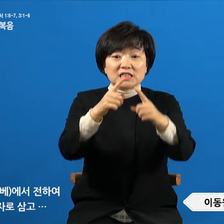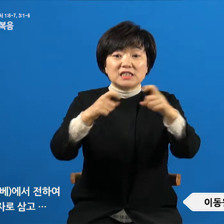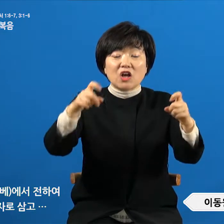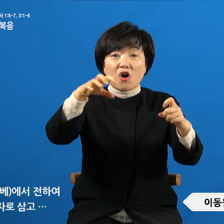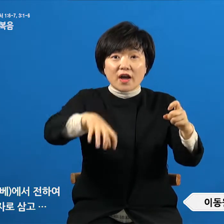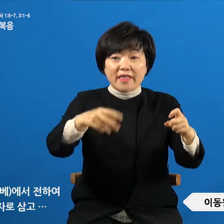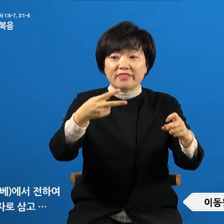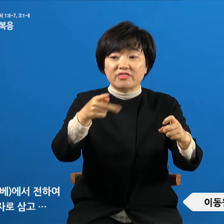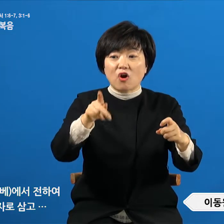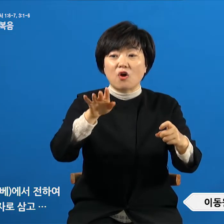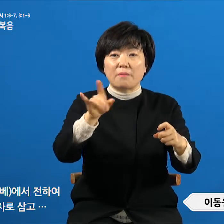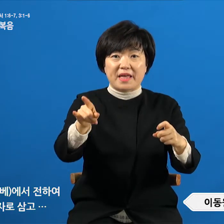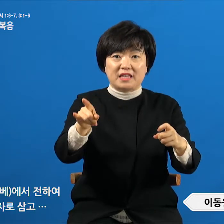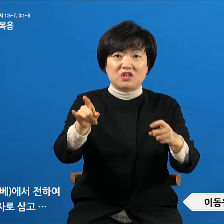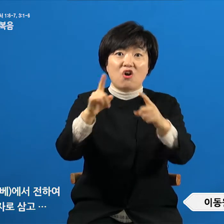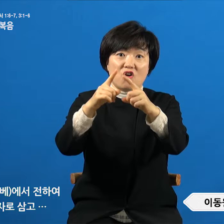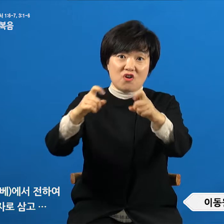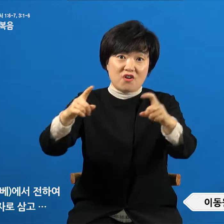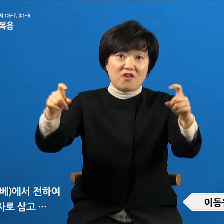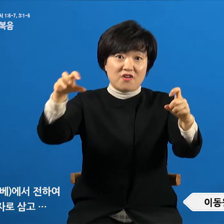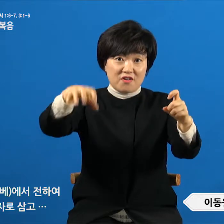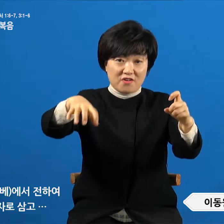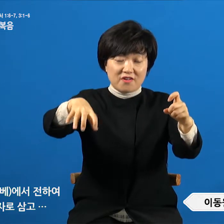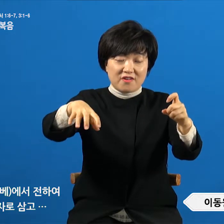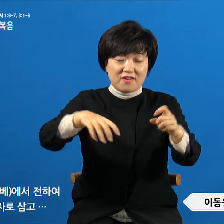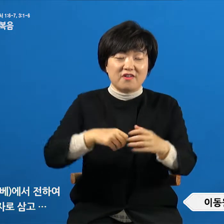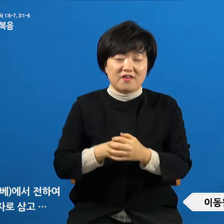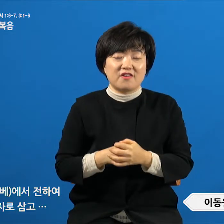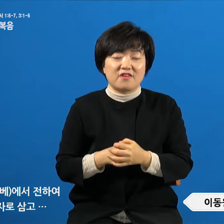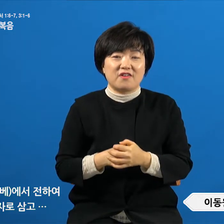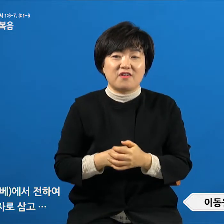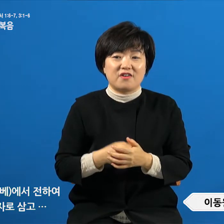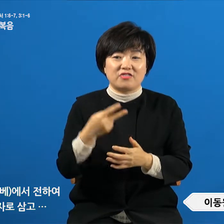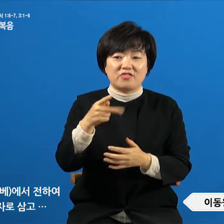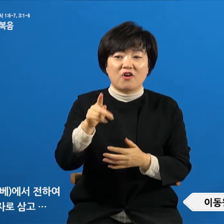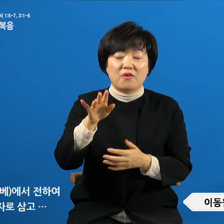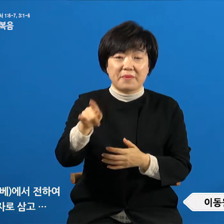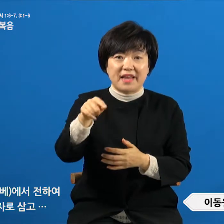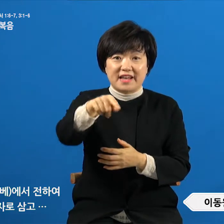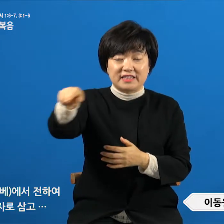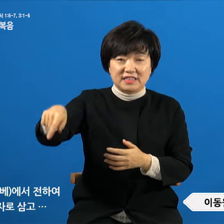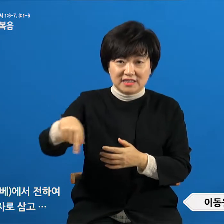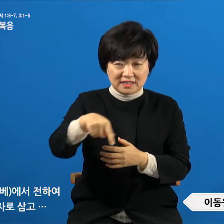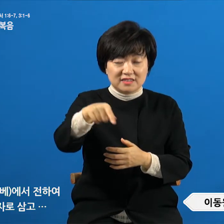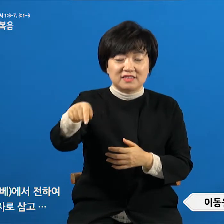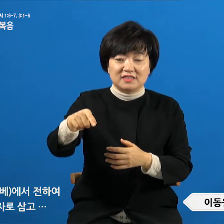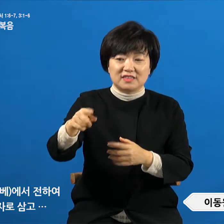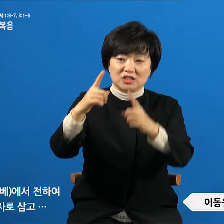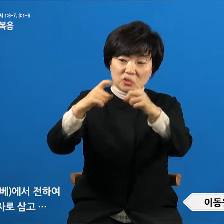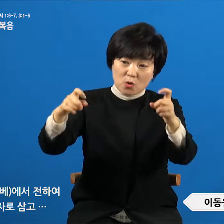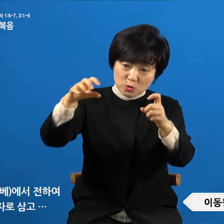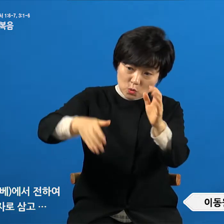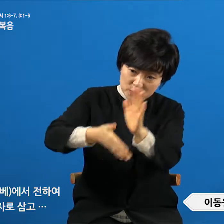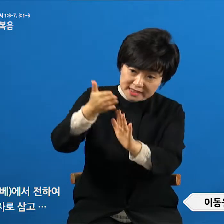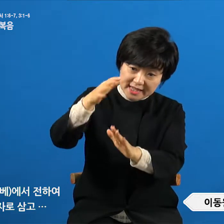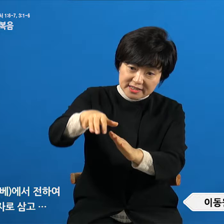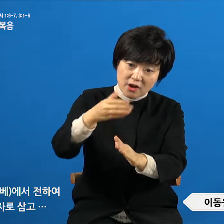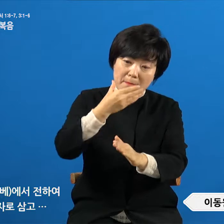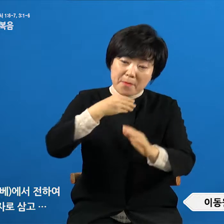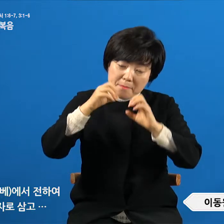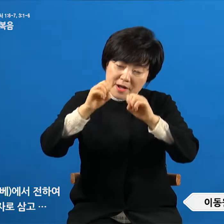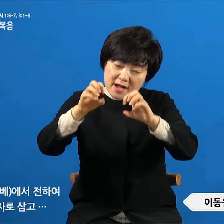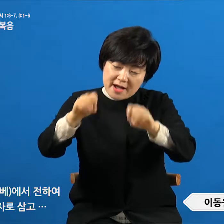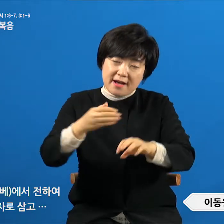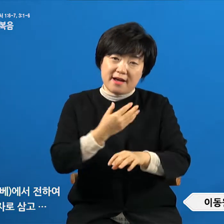그 성이란 더베 성을 뜻하는 것입니다. 갈라디아 안에 있었던 더베라는 도시입니다. 거기서 많은 사람을